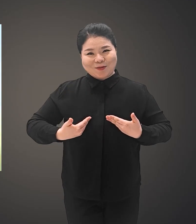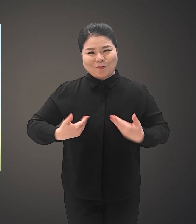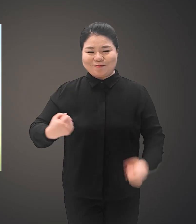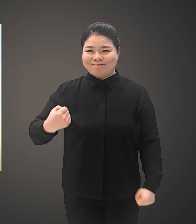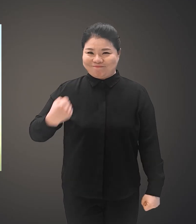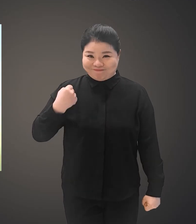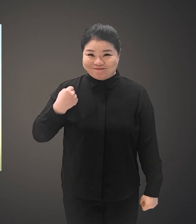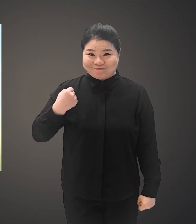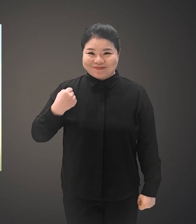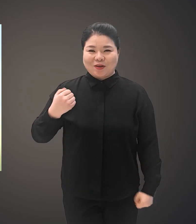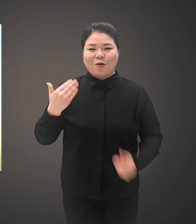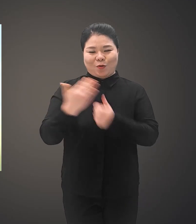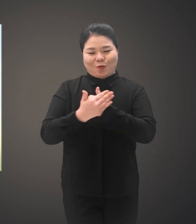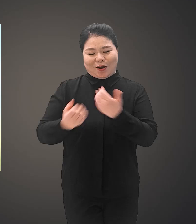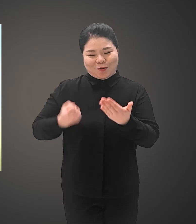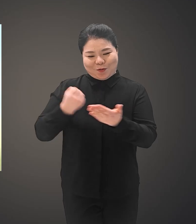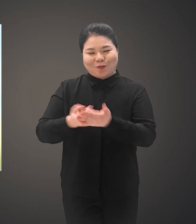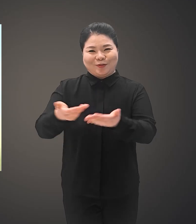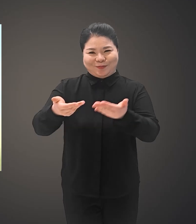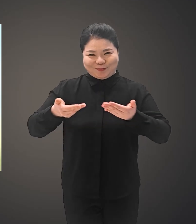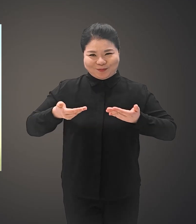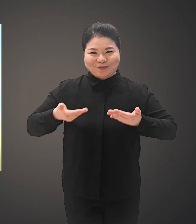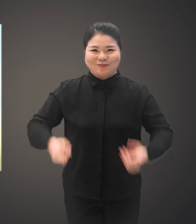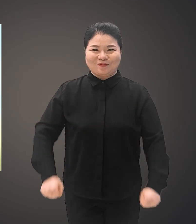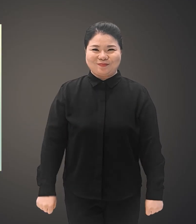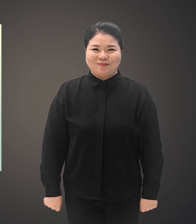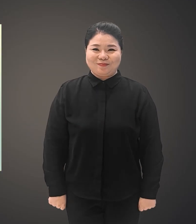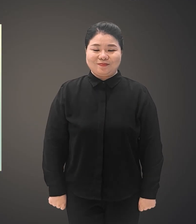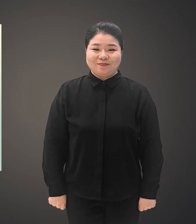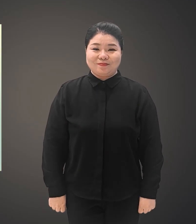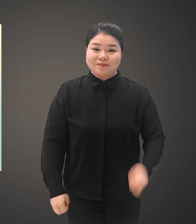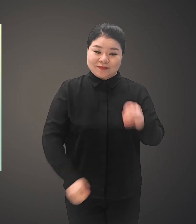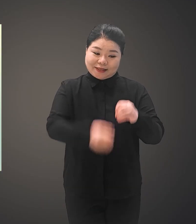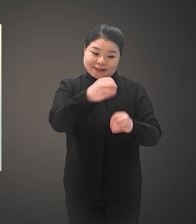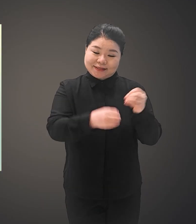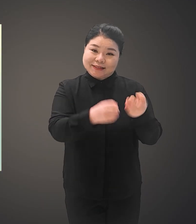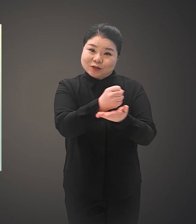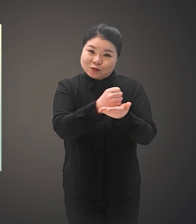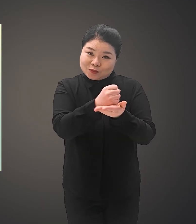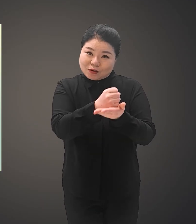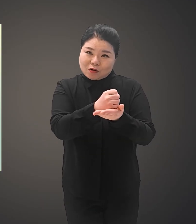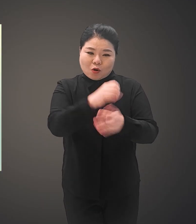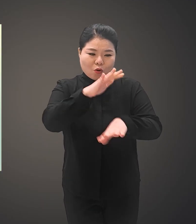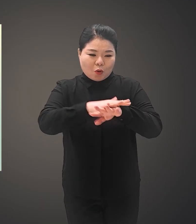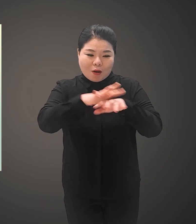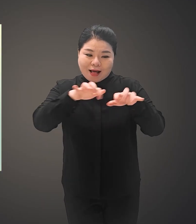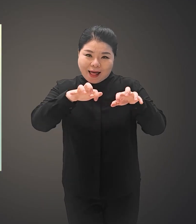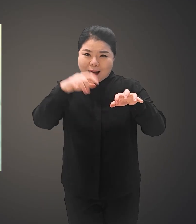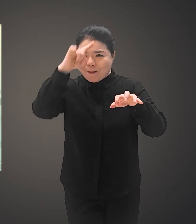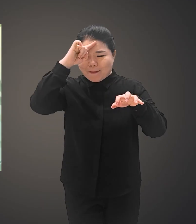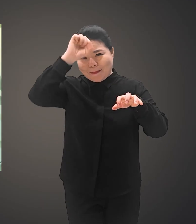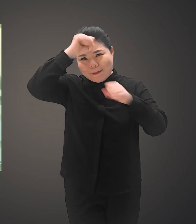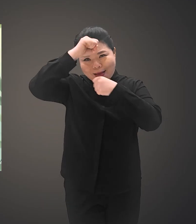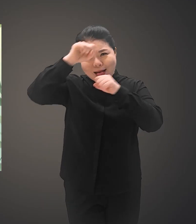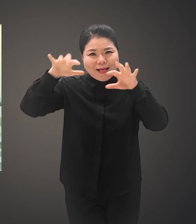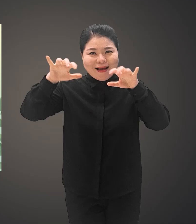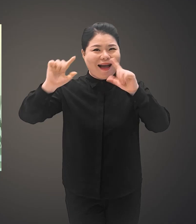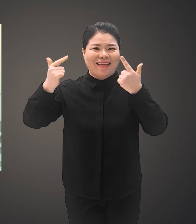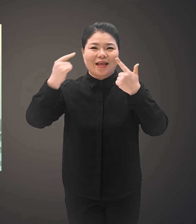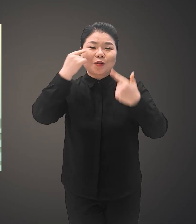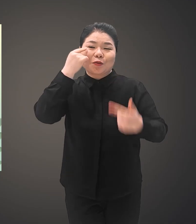잔잔하면서도 은근히 강력한 위로와 용기를 줍니다. 시 쓰는 운명은 손가락도 발가락도 아닌